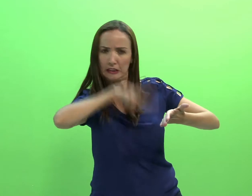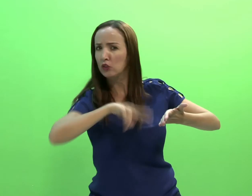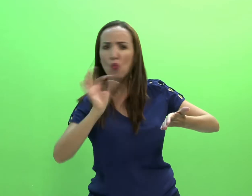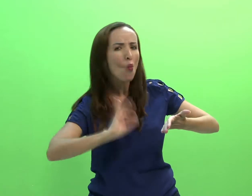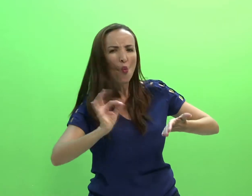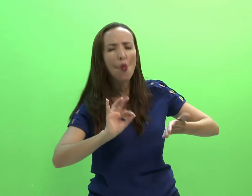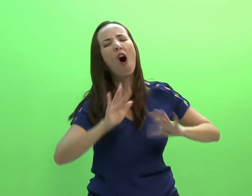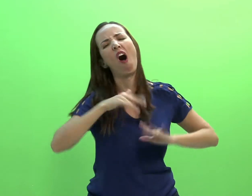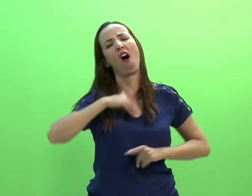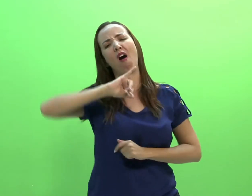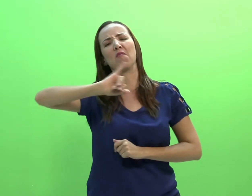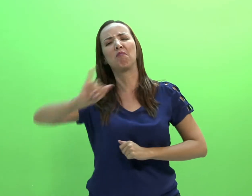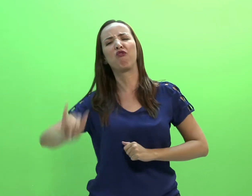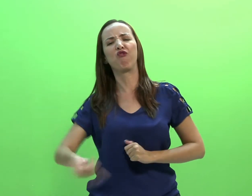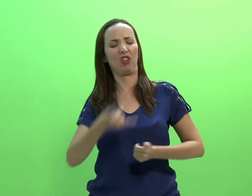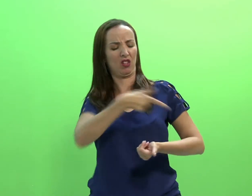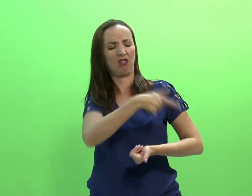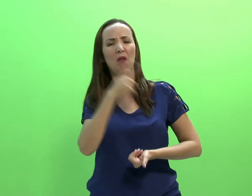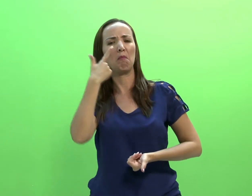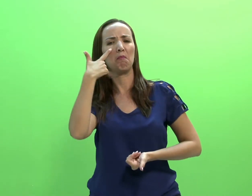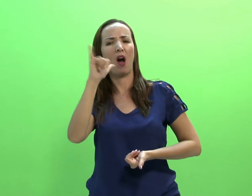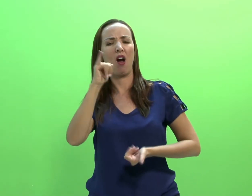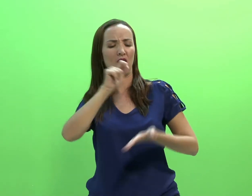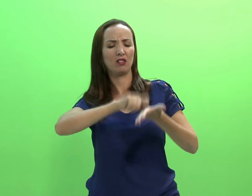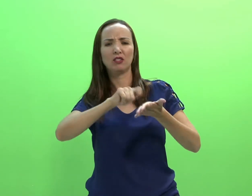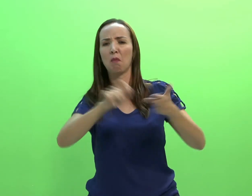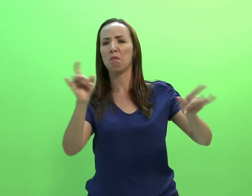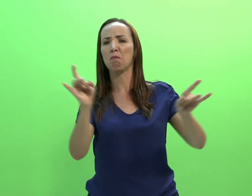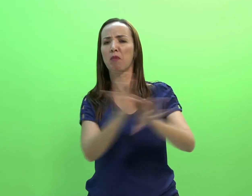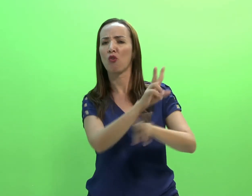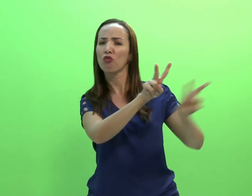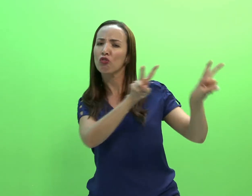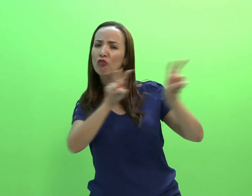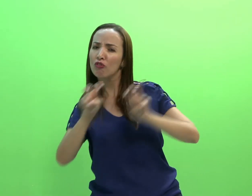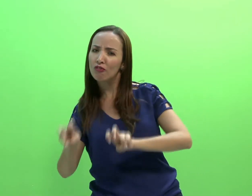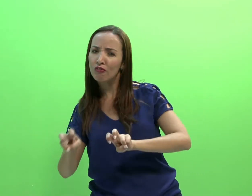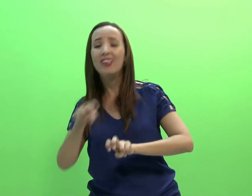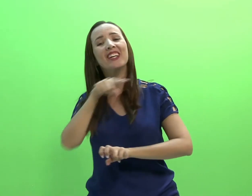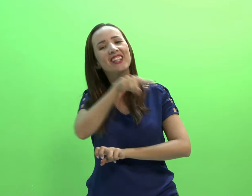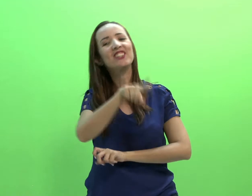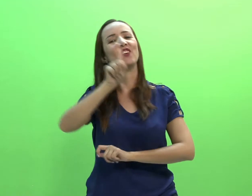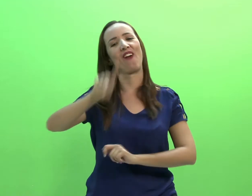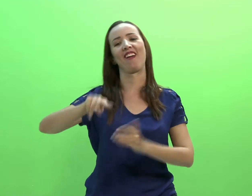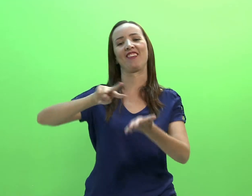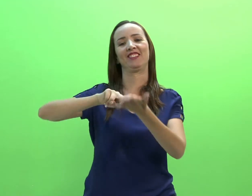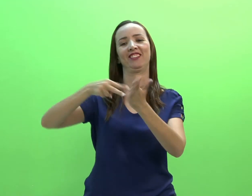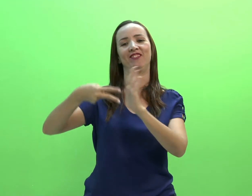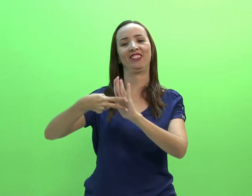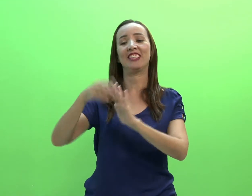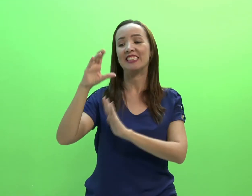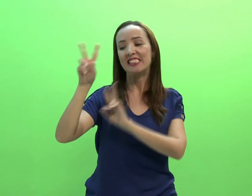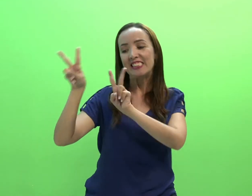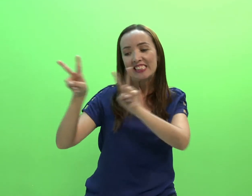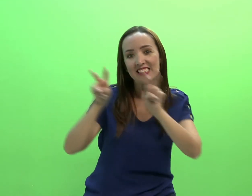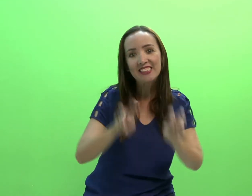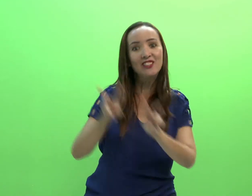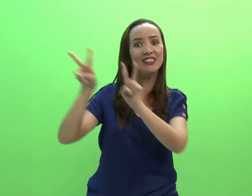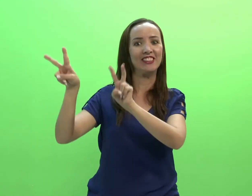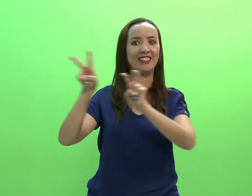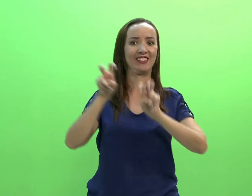peguei? Não. Você vai simplesmente aproveitar da minha pesquisa? Isso significa que isso